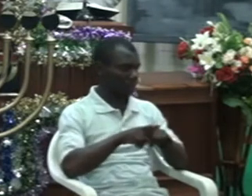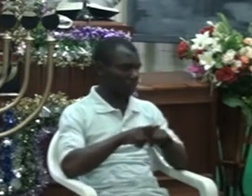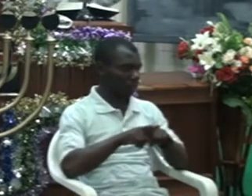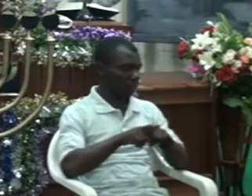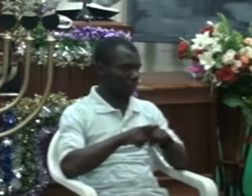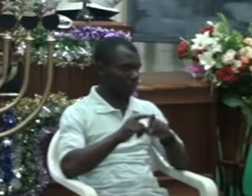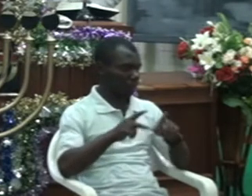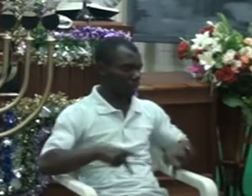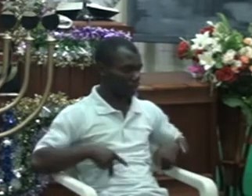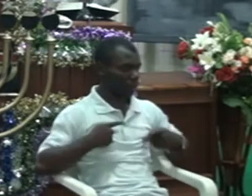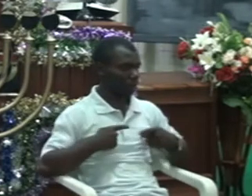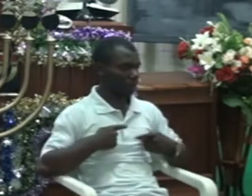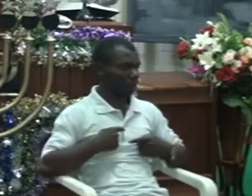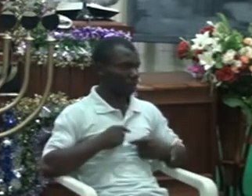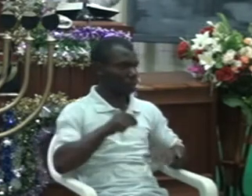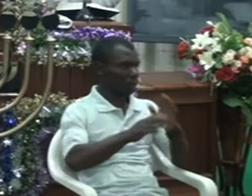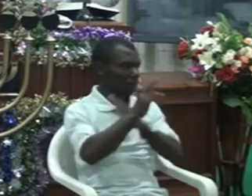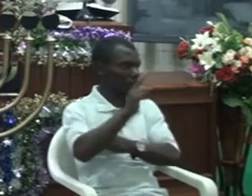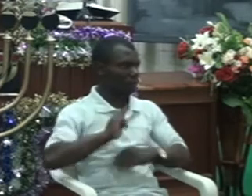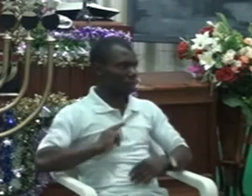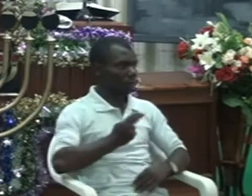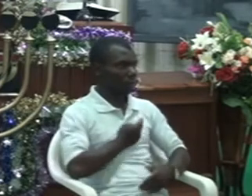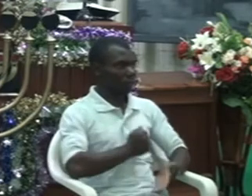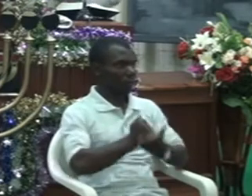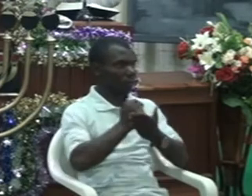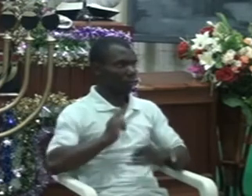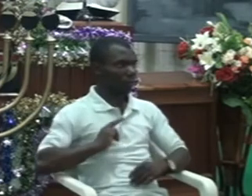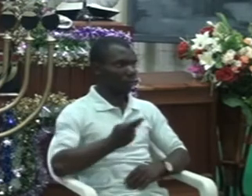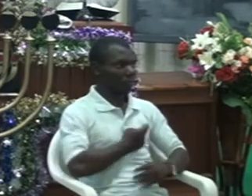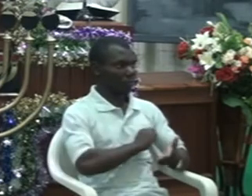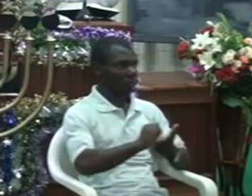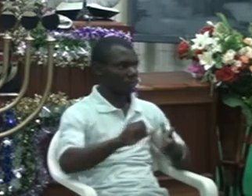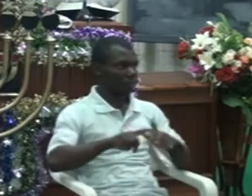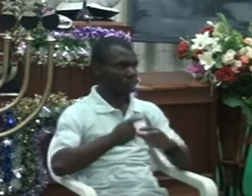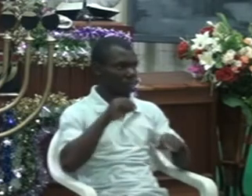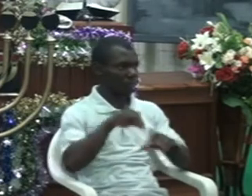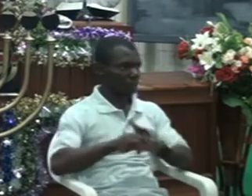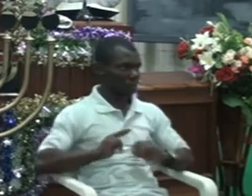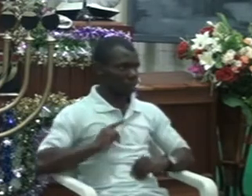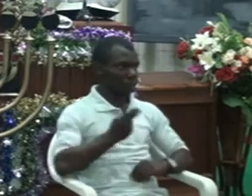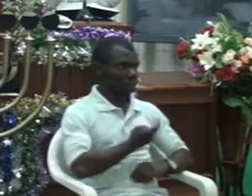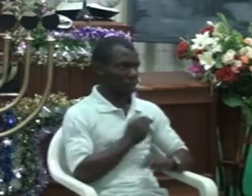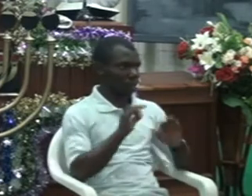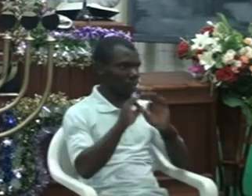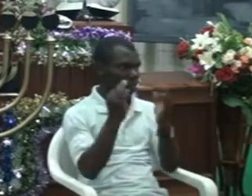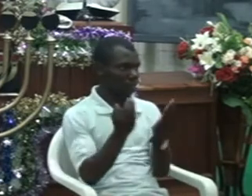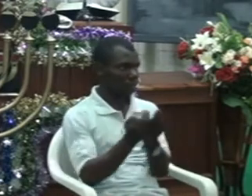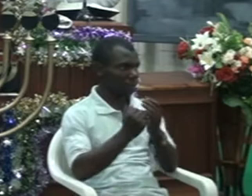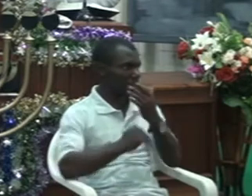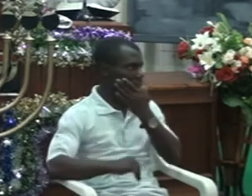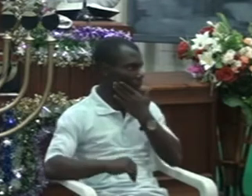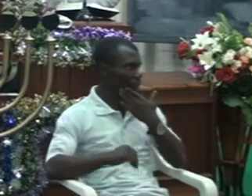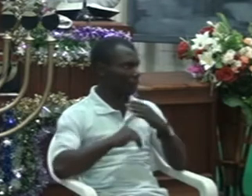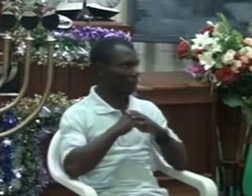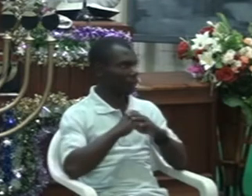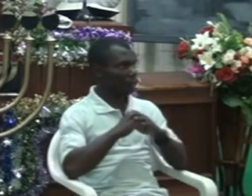bon terme avec son mari. Que Dieu nous aide. Utakatifu wetu uanzie mu manyumba zetu. Que notre sainteté commence dans